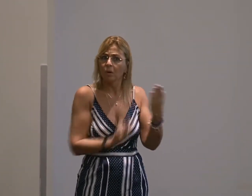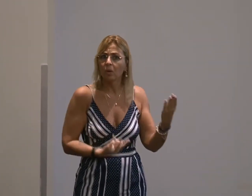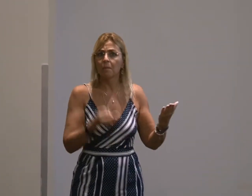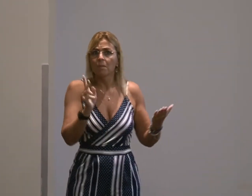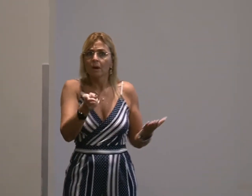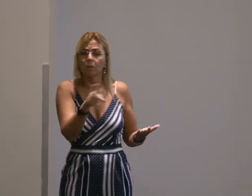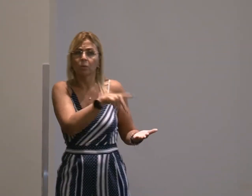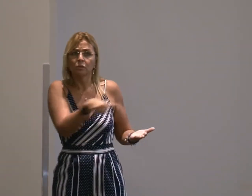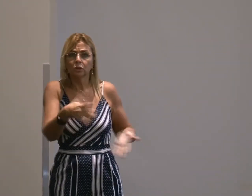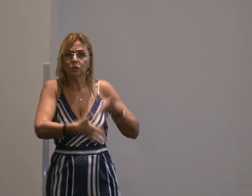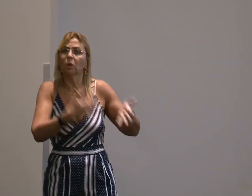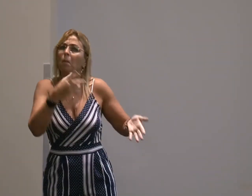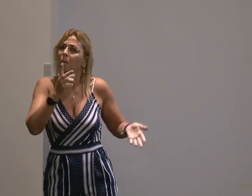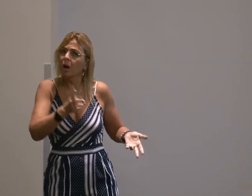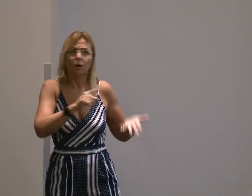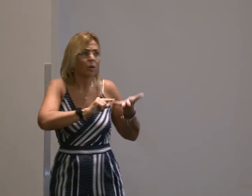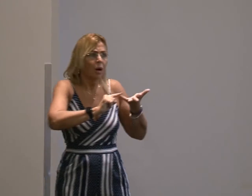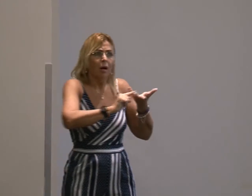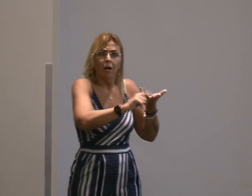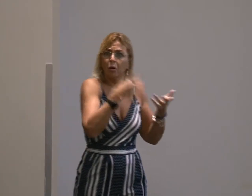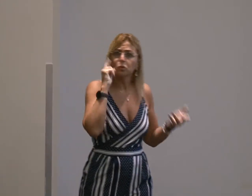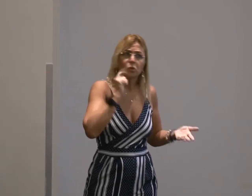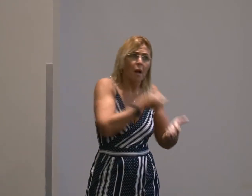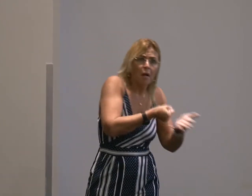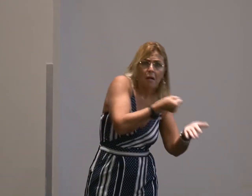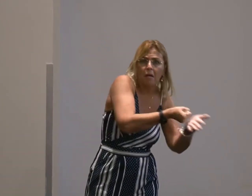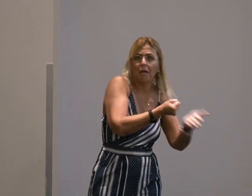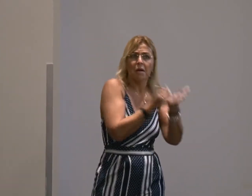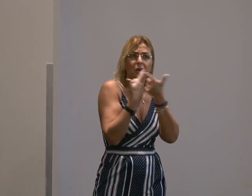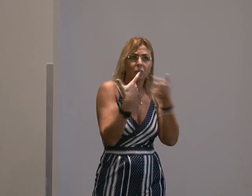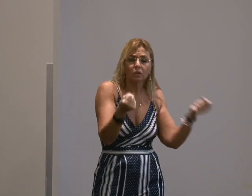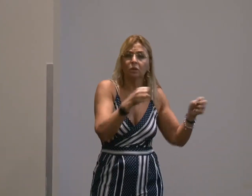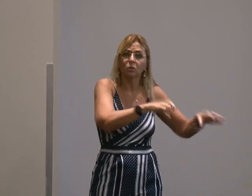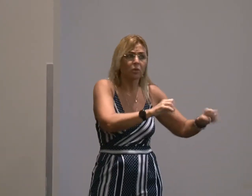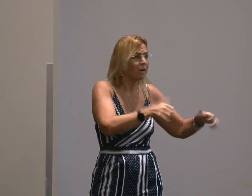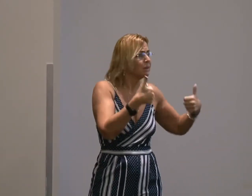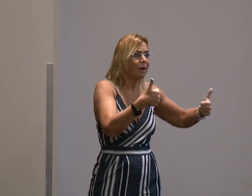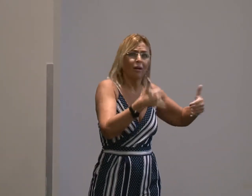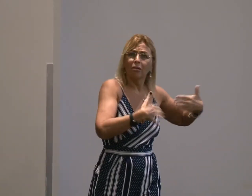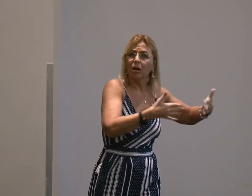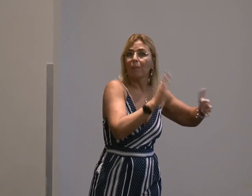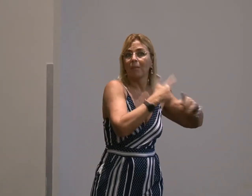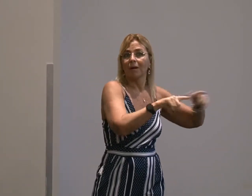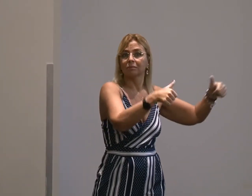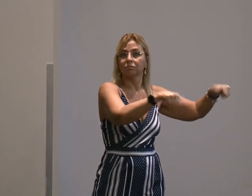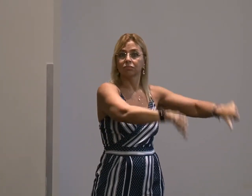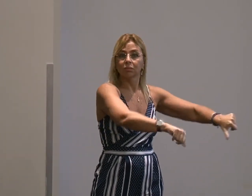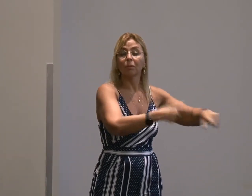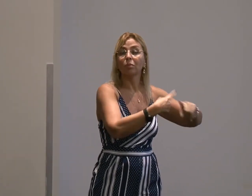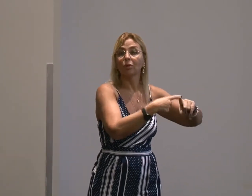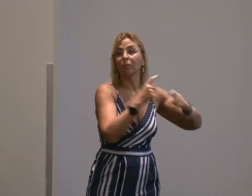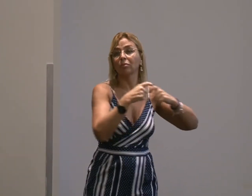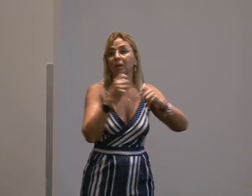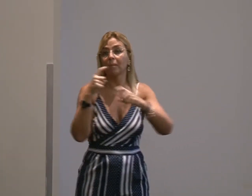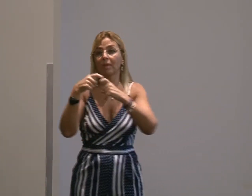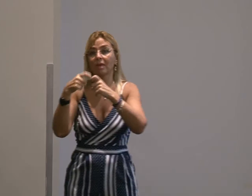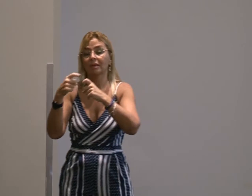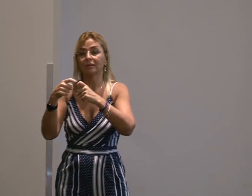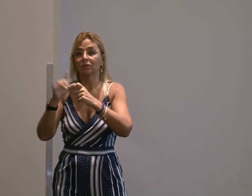A gente tem uma questão que a educação ela vem sendo alvos de fracassos sucessivos e a gente vê que mesmo com a educação bilíngue a gente